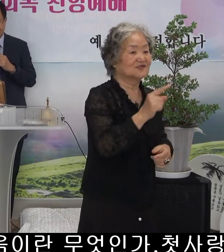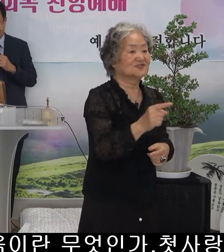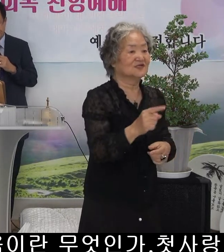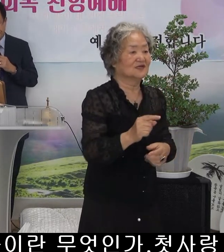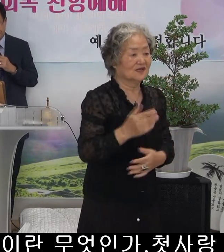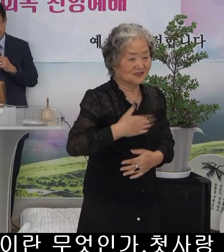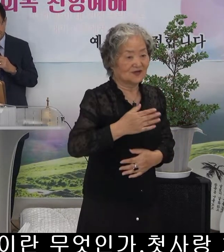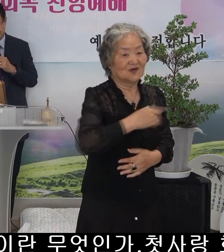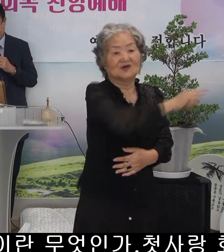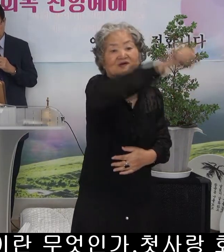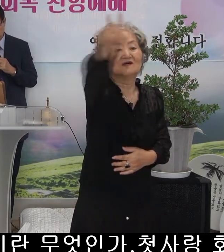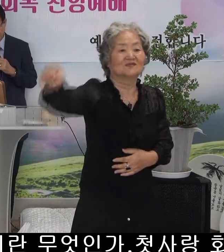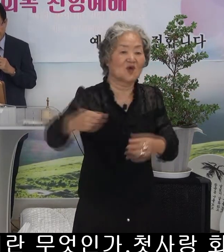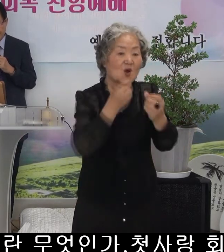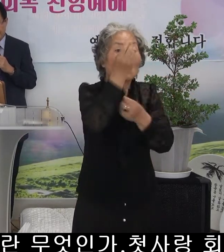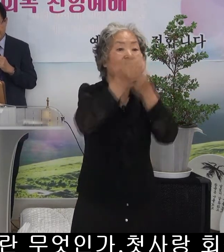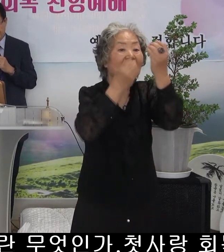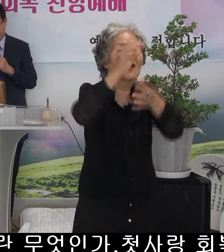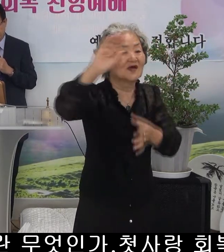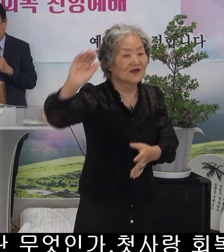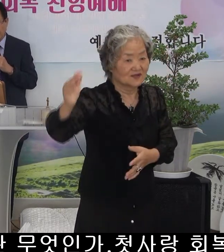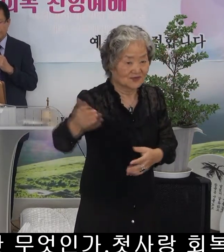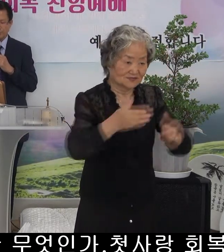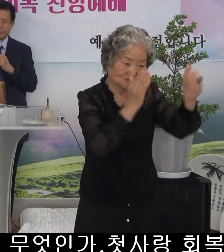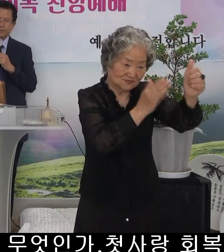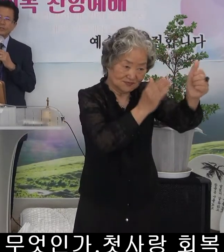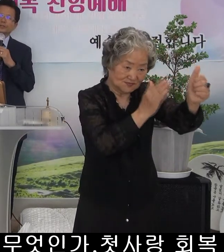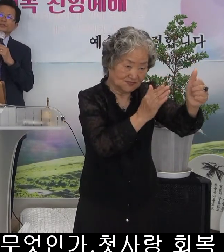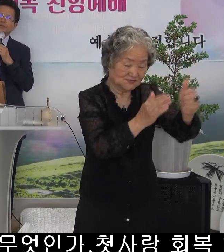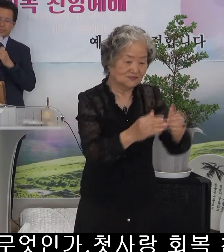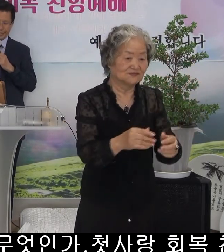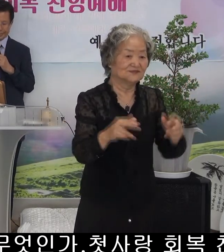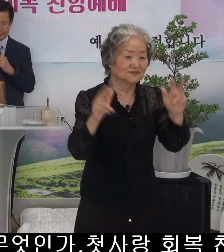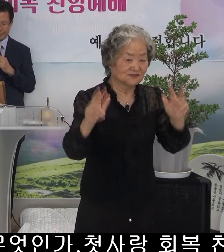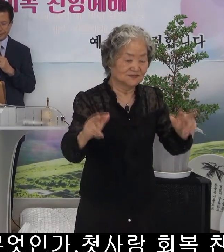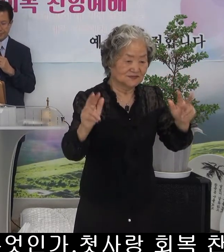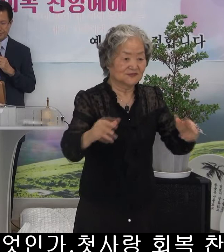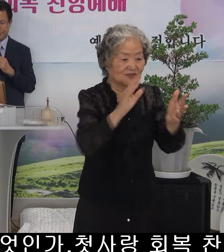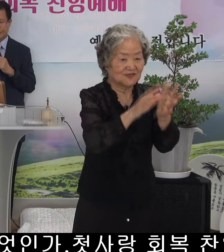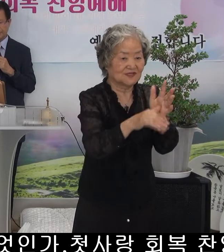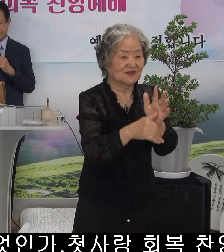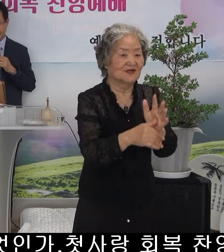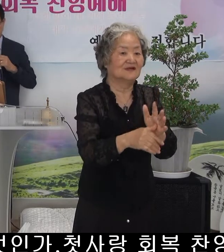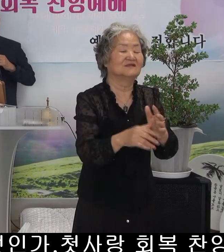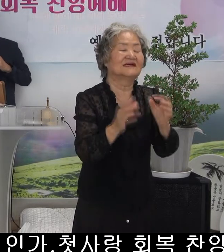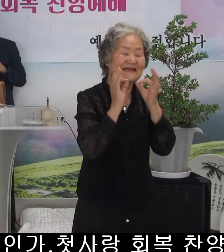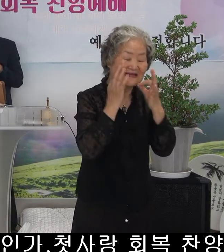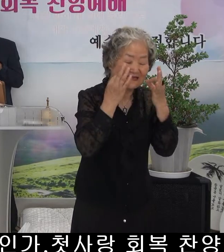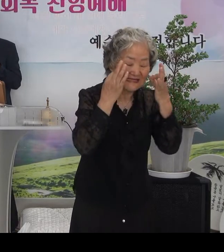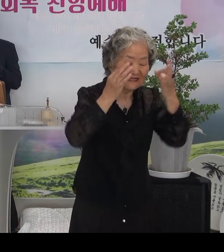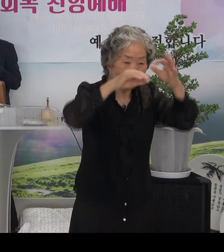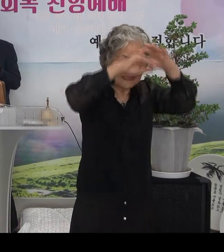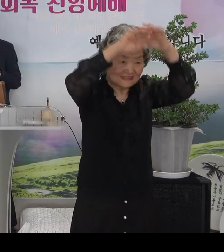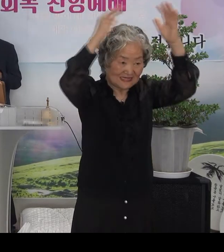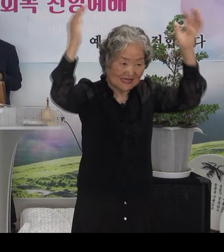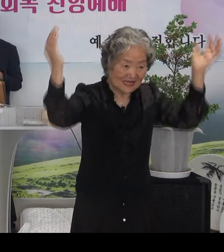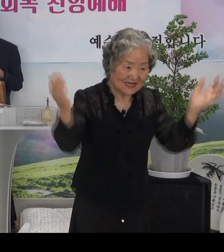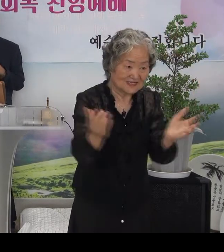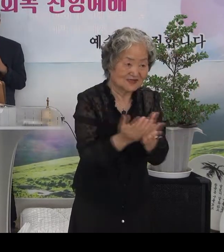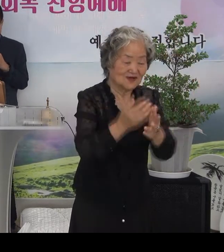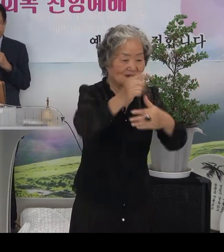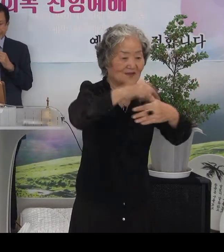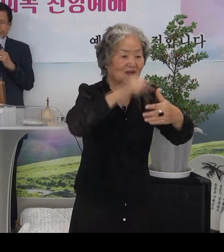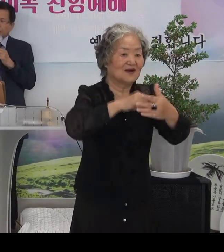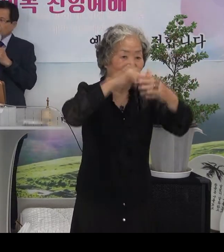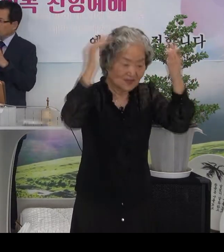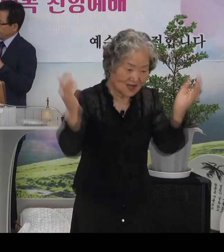믿습니다. 오늘 이 시간 정말로 정성을 다해서 이 마음을 다하고 힘을 다하고